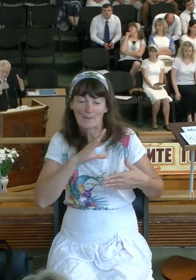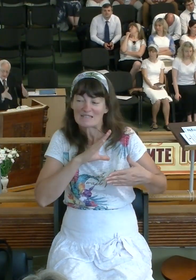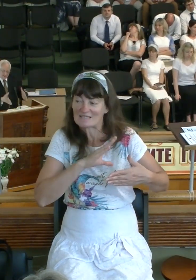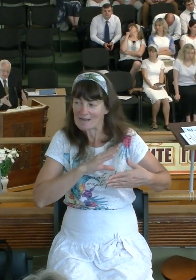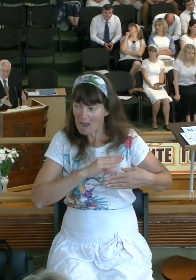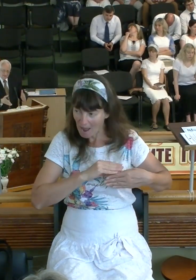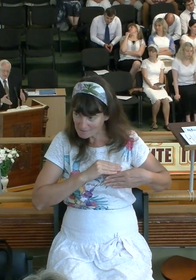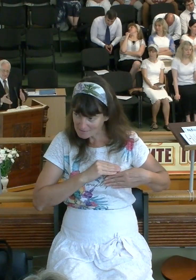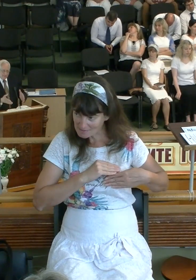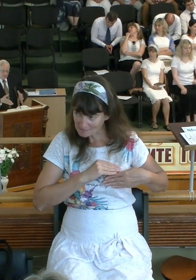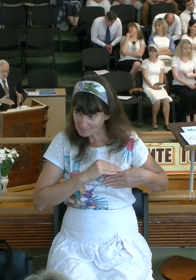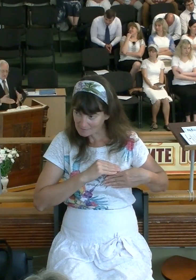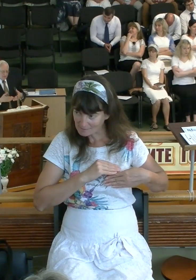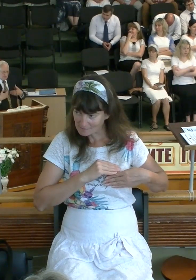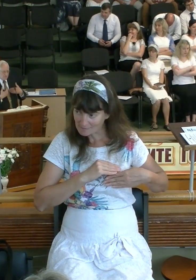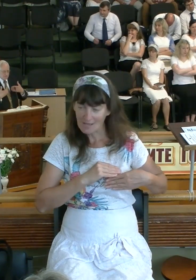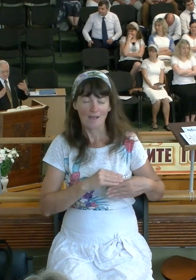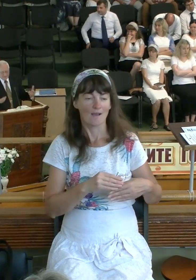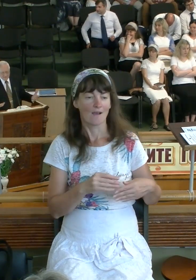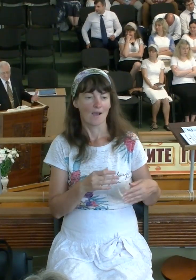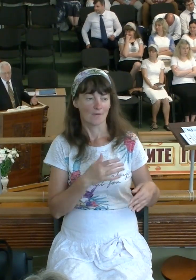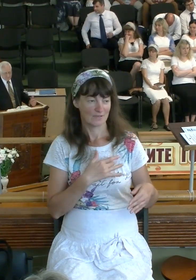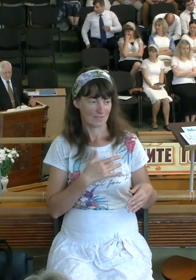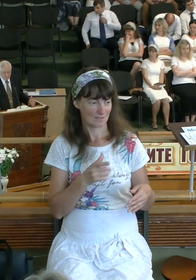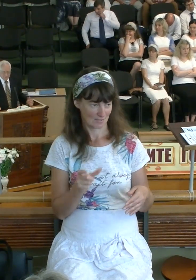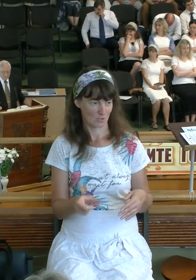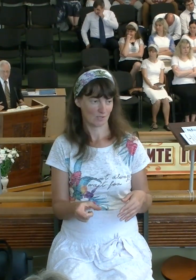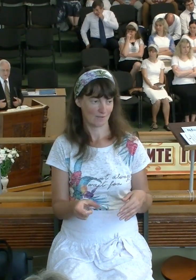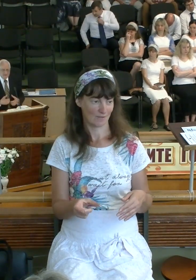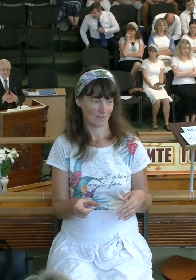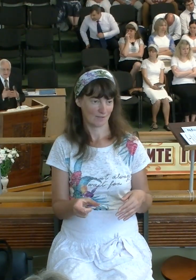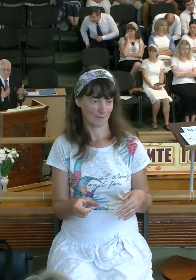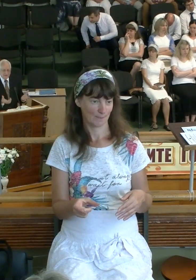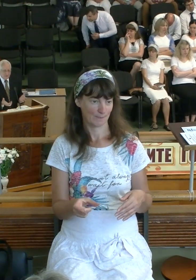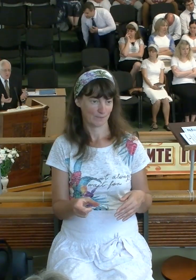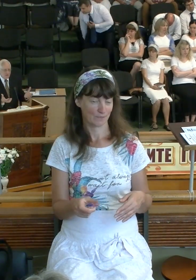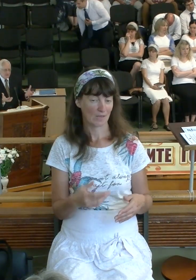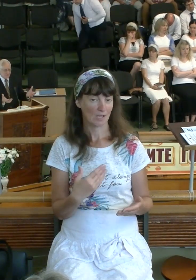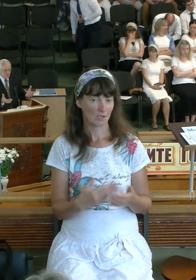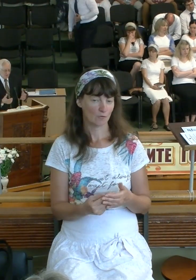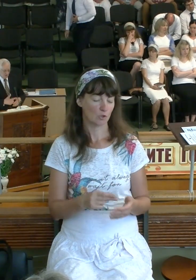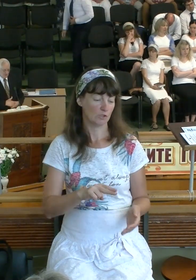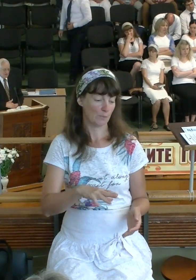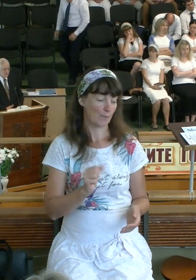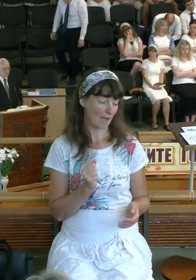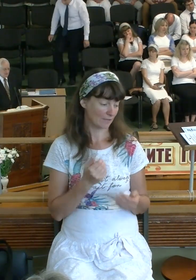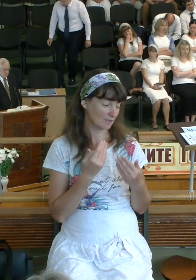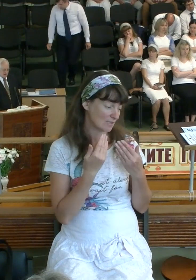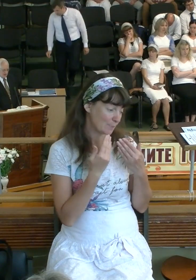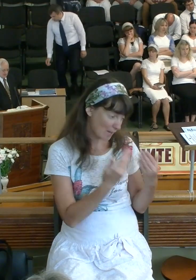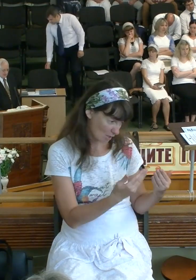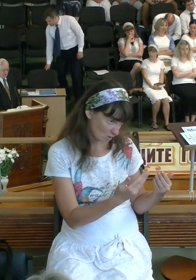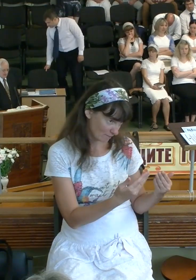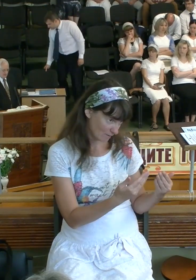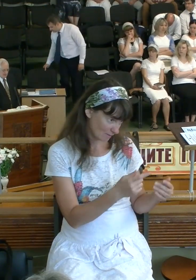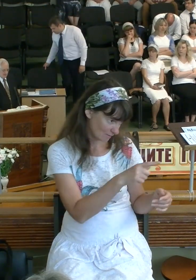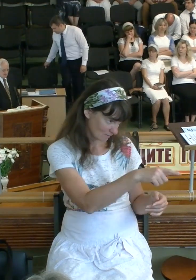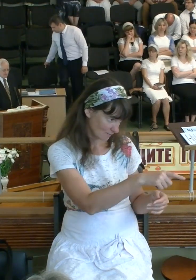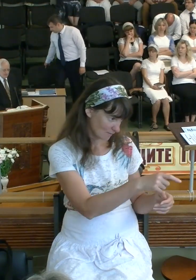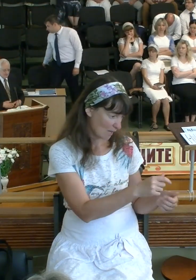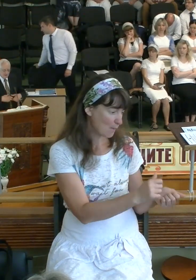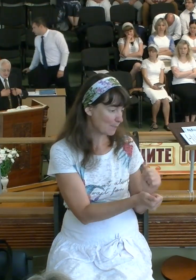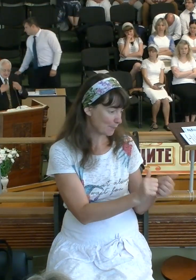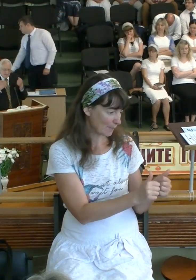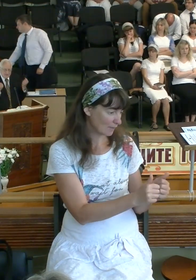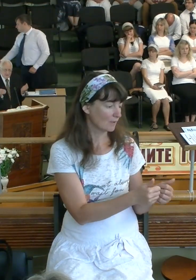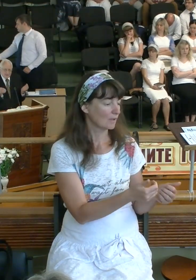мы пустили. И поэтому спросил апостол Павел, приняли ли вы Духа Святого, когда уверовали?